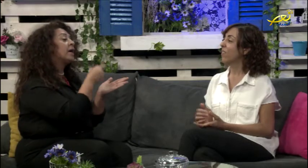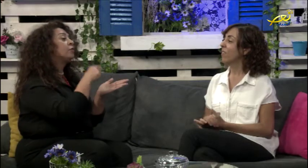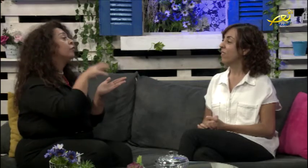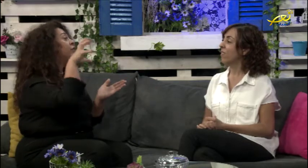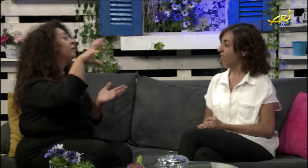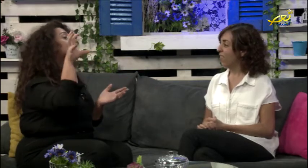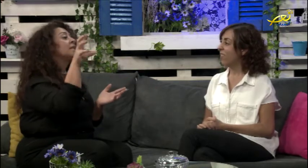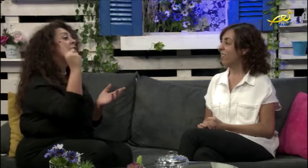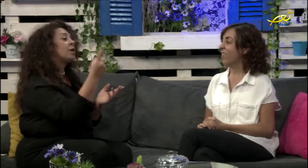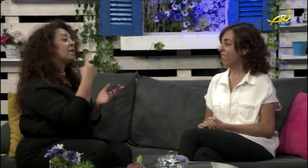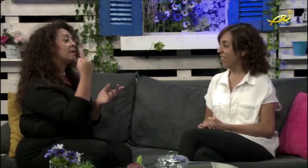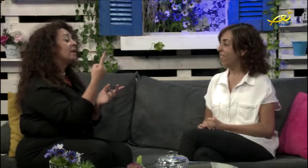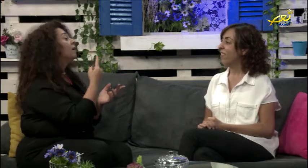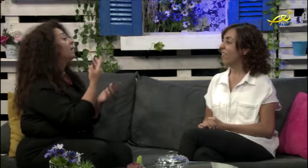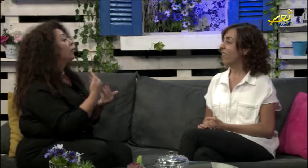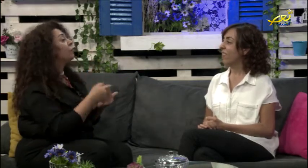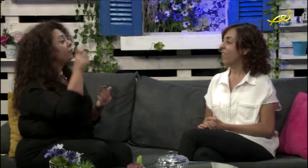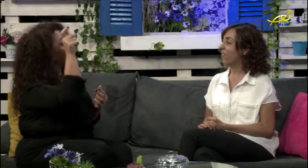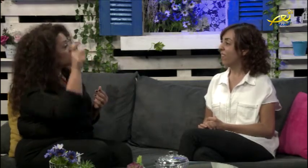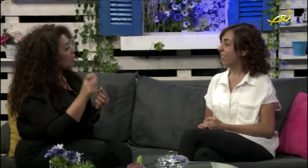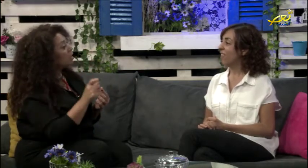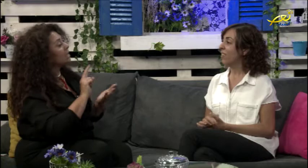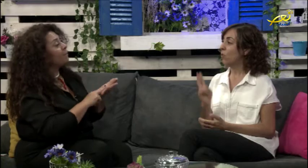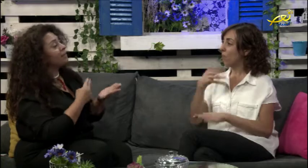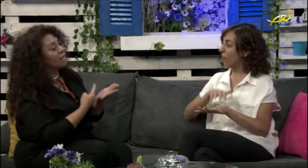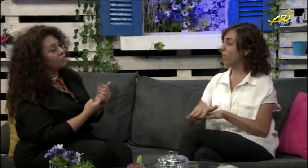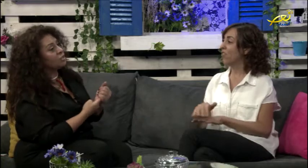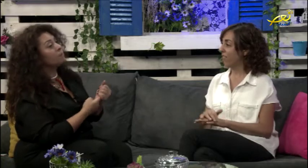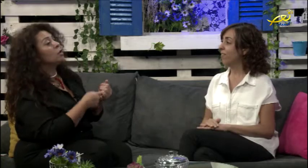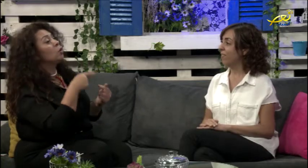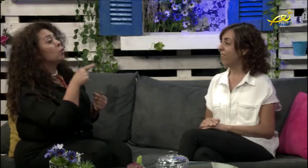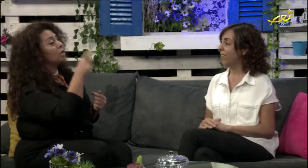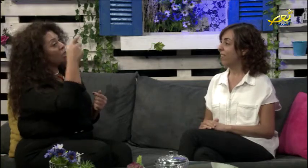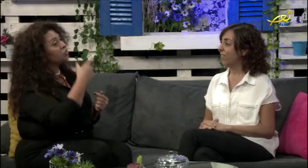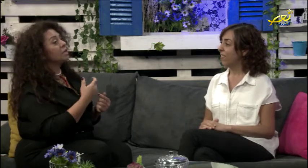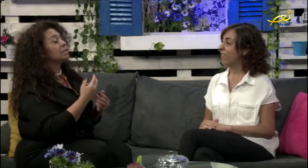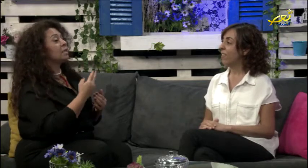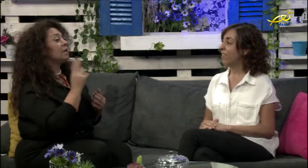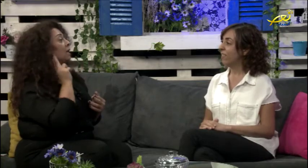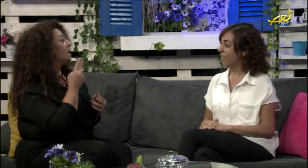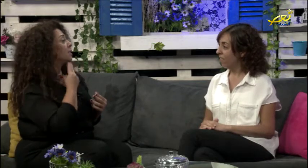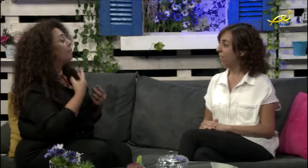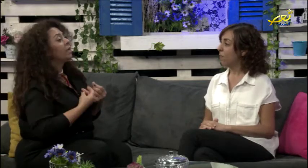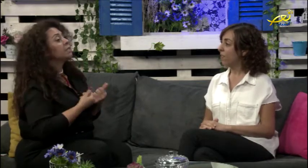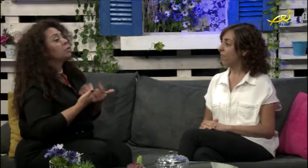يكون في بكل الدوائر، رح يكون في أشخاص عم بتترجم، والشخص الأصم بحس إنه